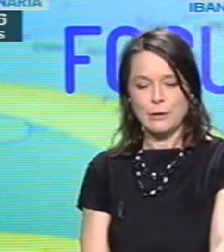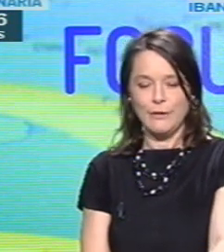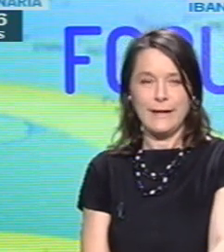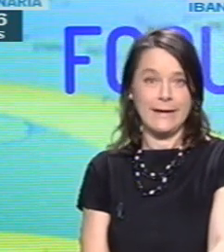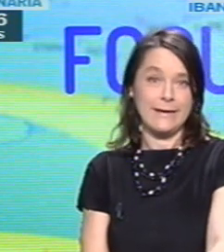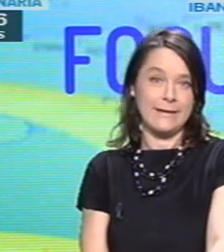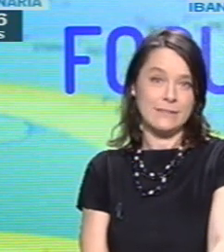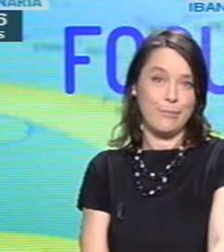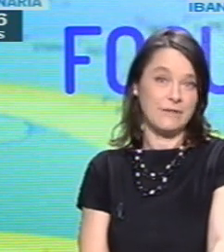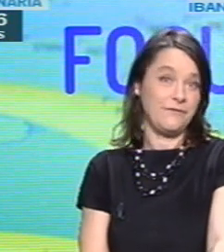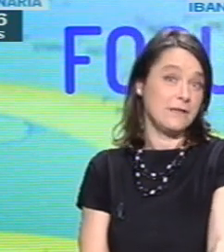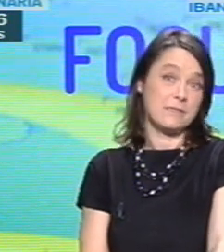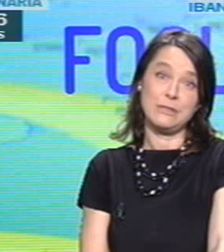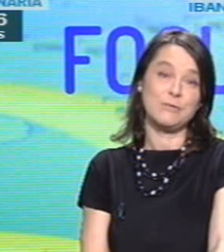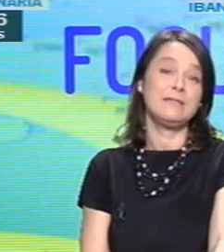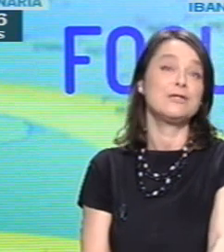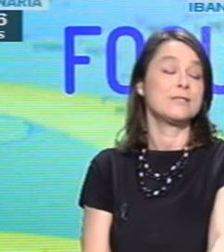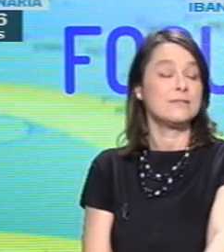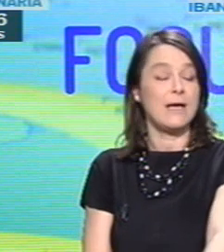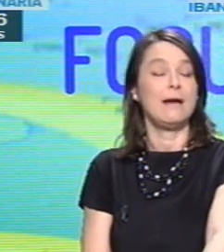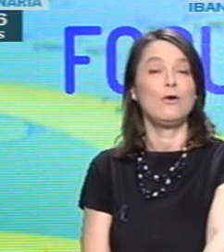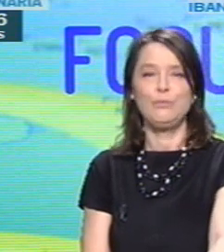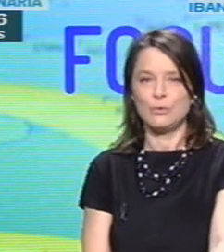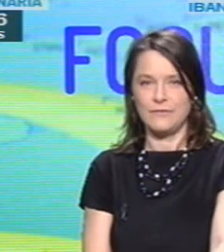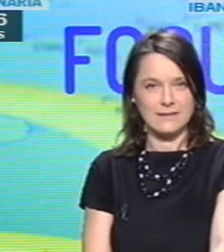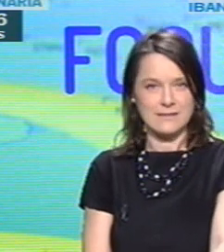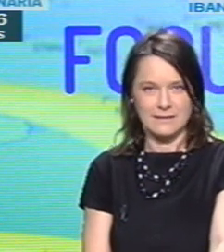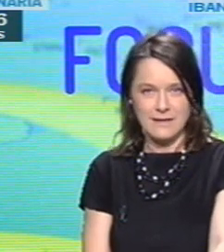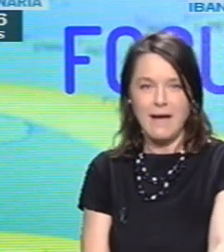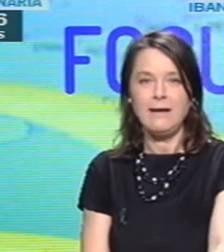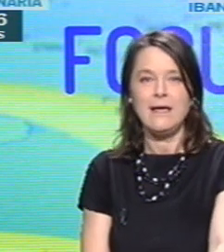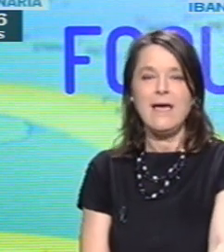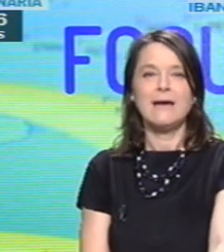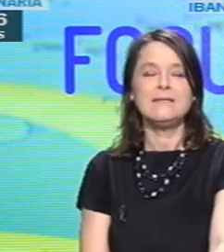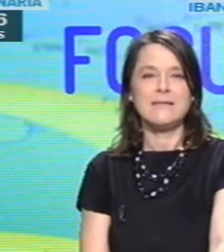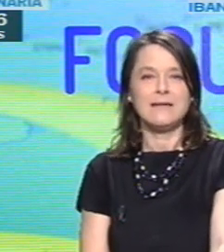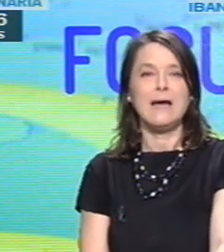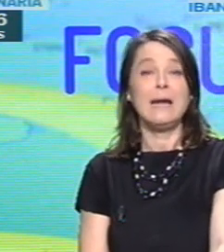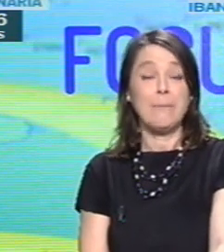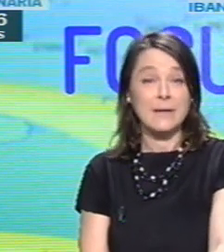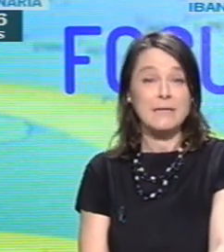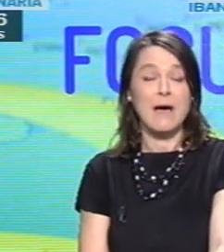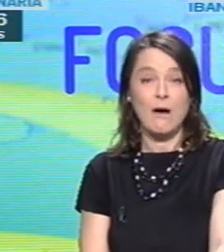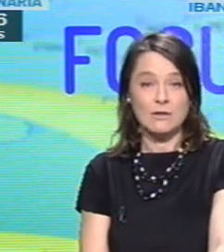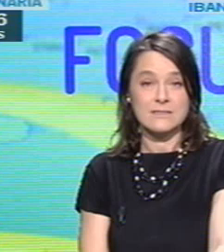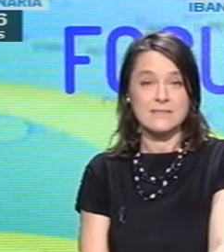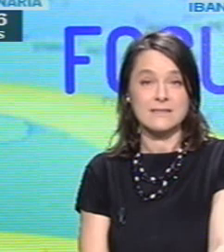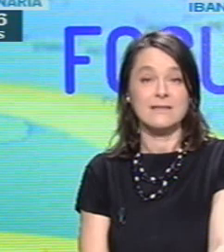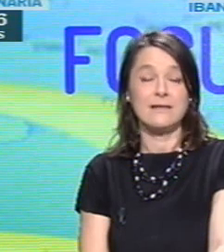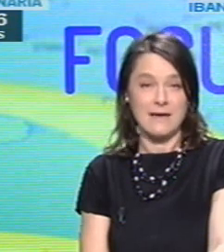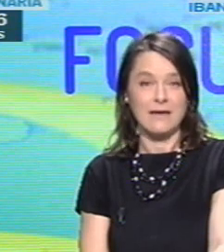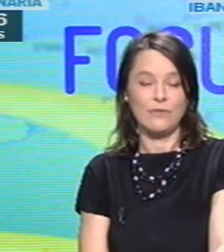una donna che si può definire semplicemente eccezionale. Ha compiuto 97 anni ed è stata la prima